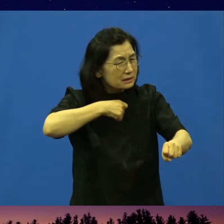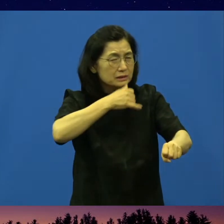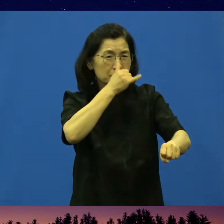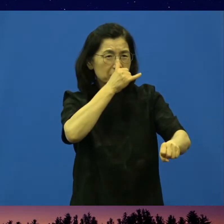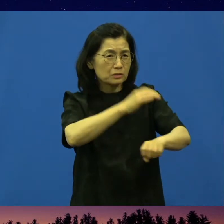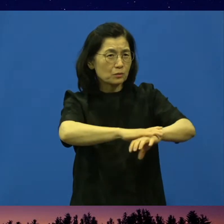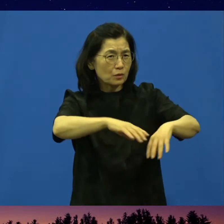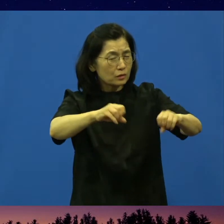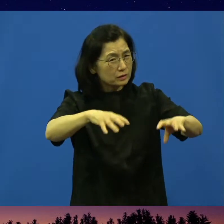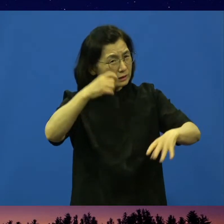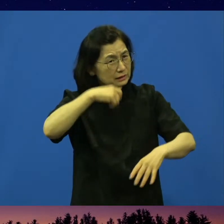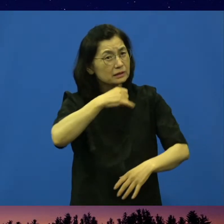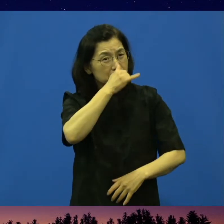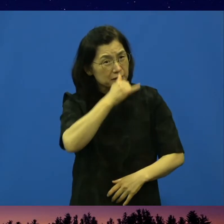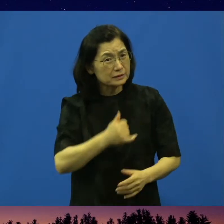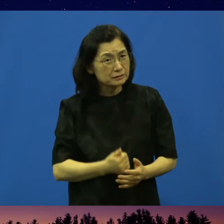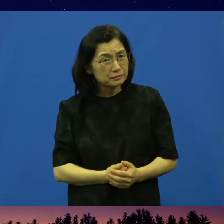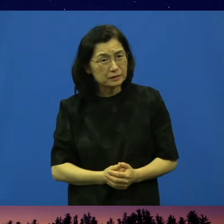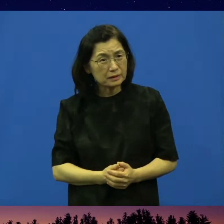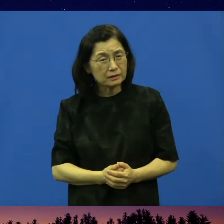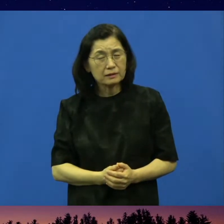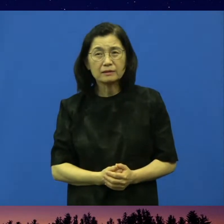많아요.